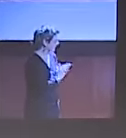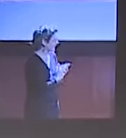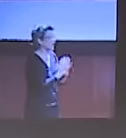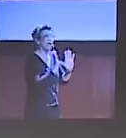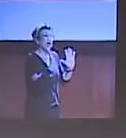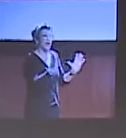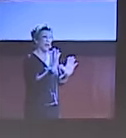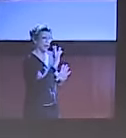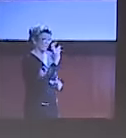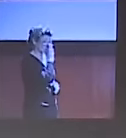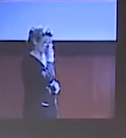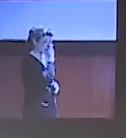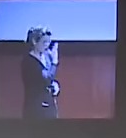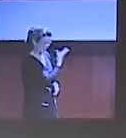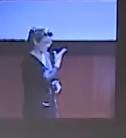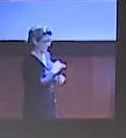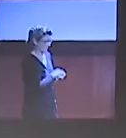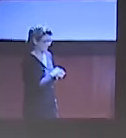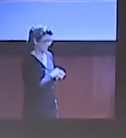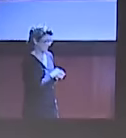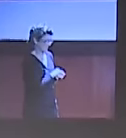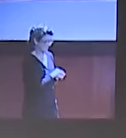Alors, Victor, on va faire de notre mieux.